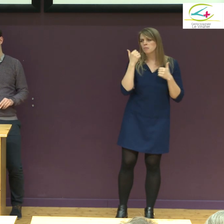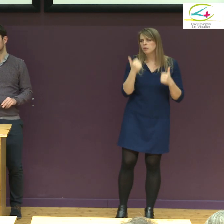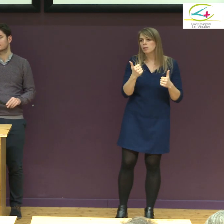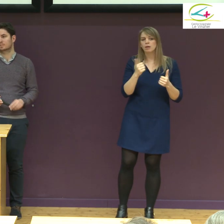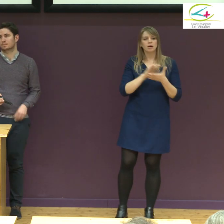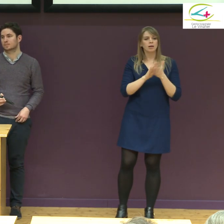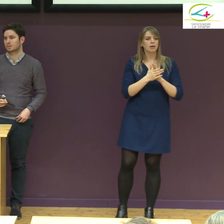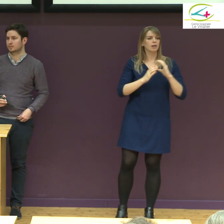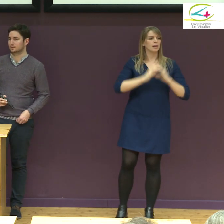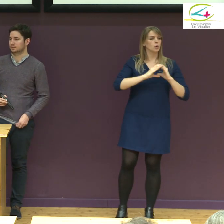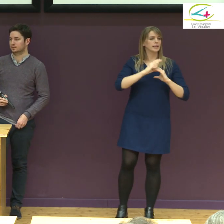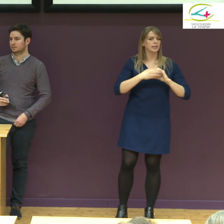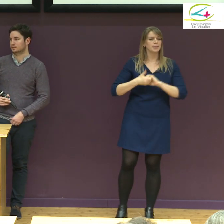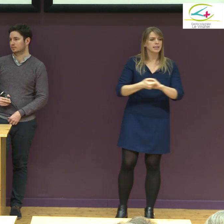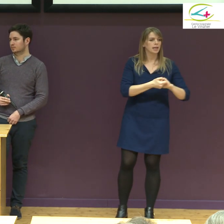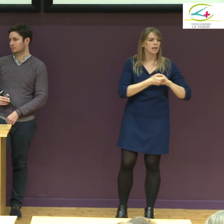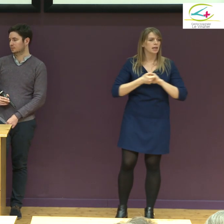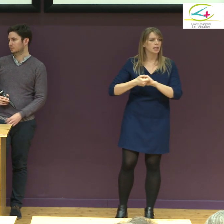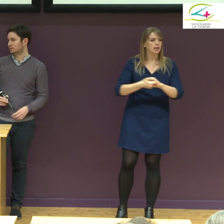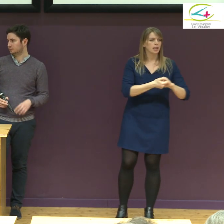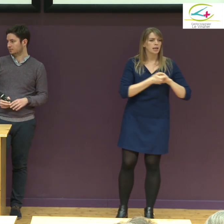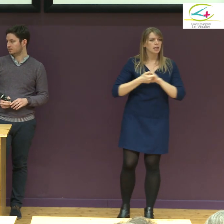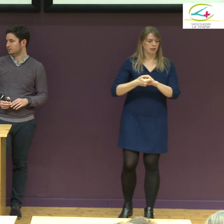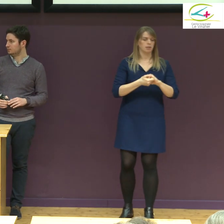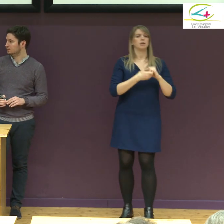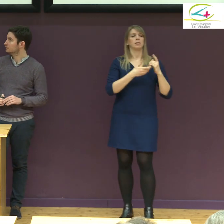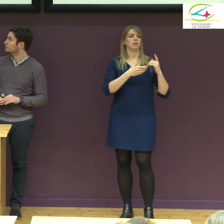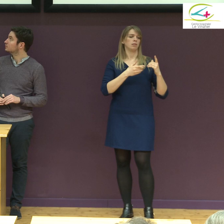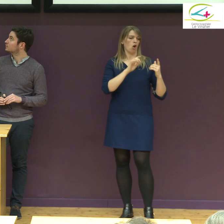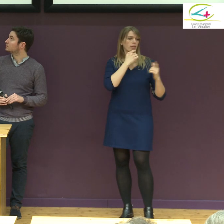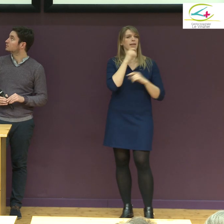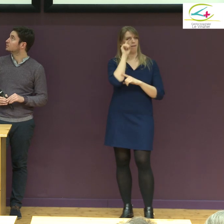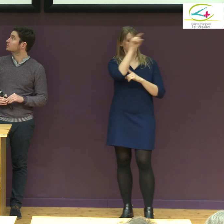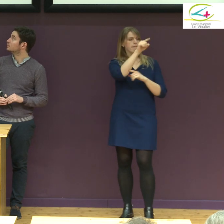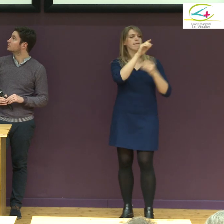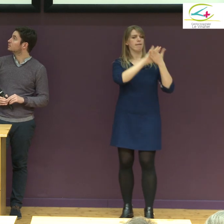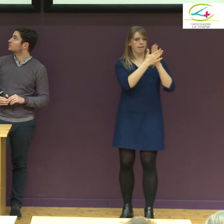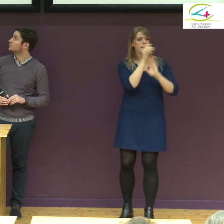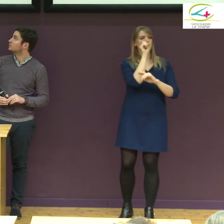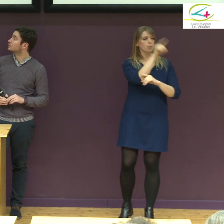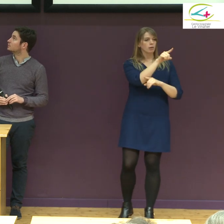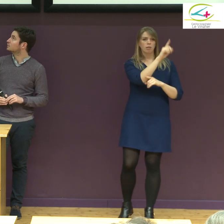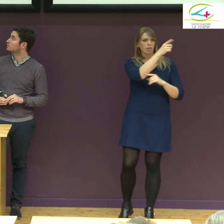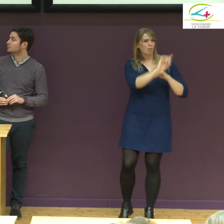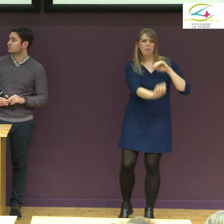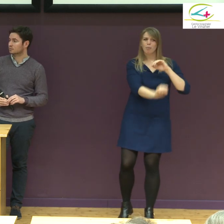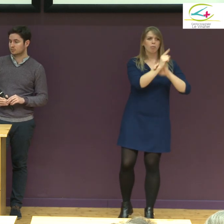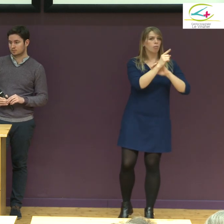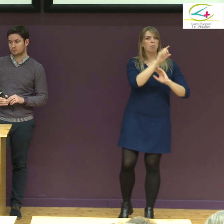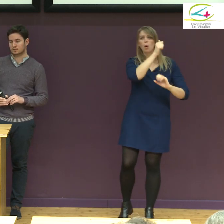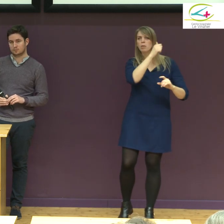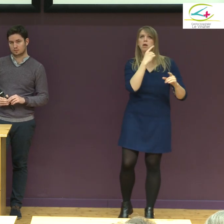est SOS Amitié. En fait, ça venait des Samaritans, en Angleterre, hein, qui ont été les pionniers, on est dans les